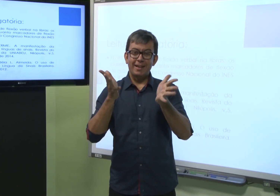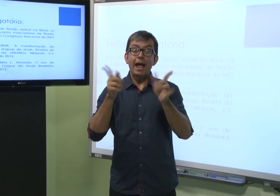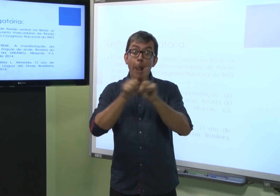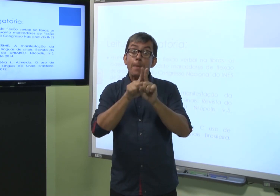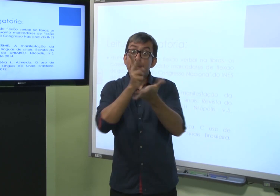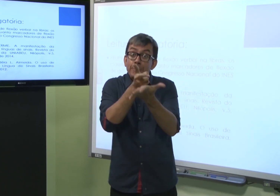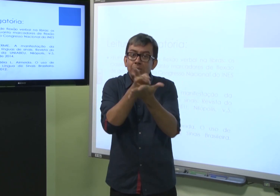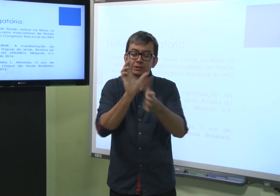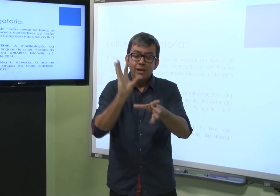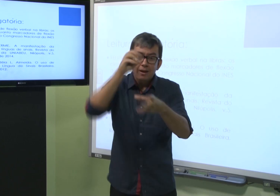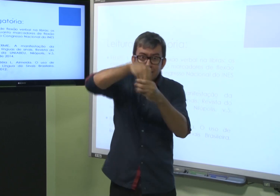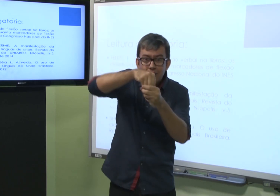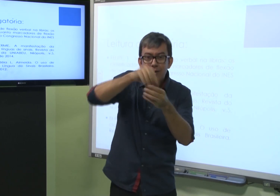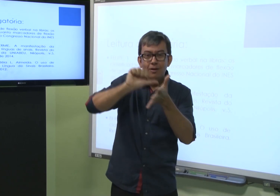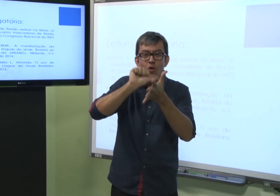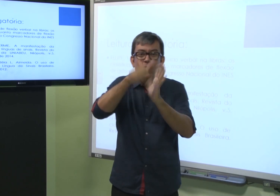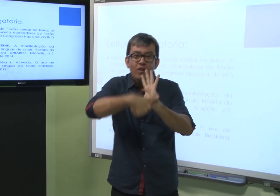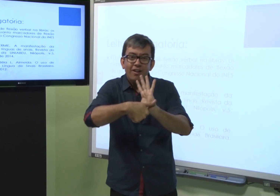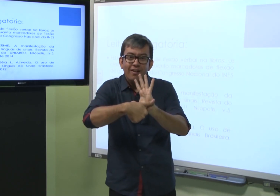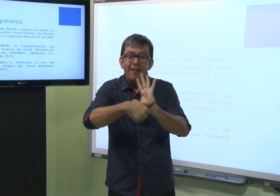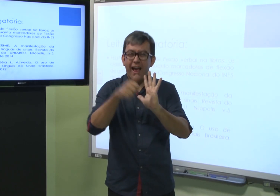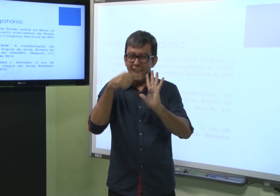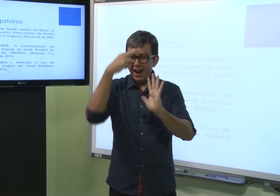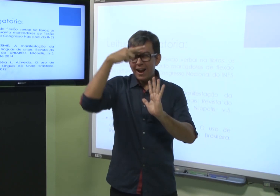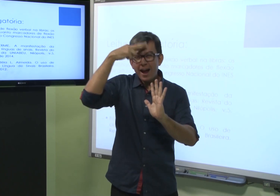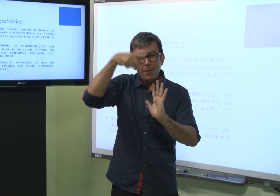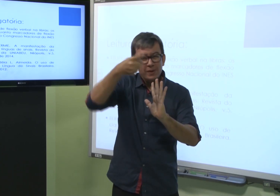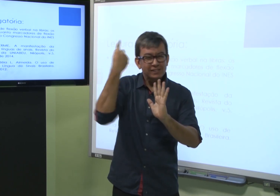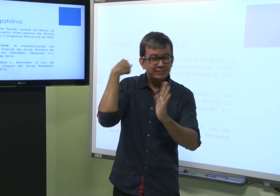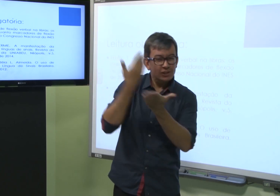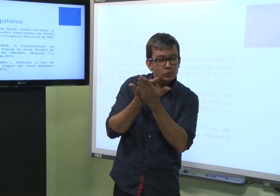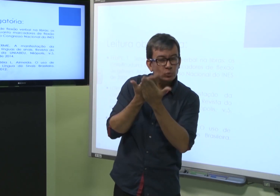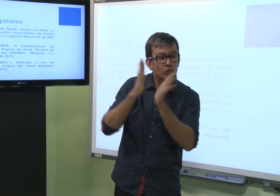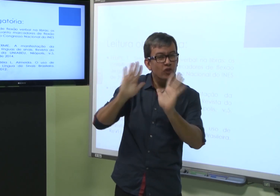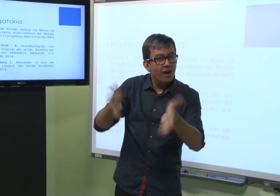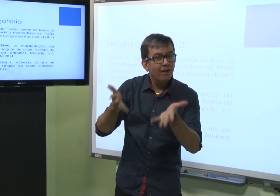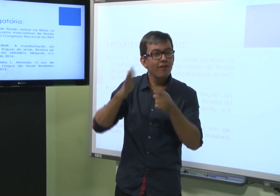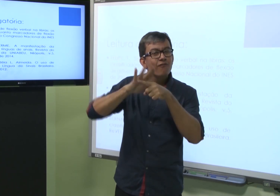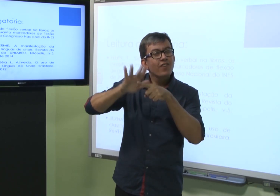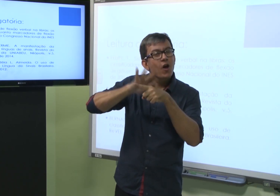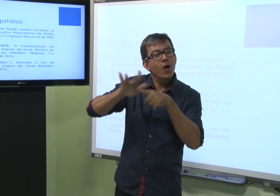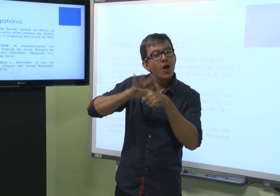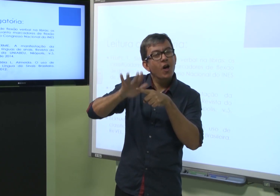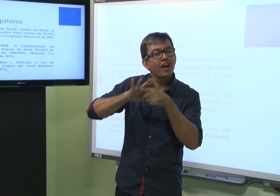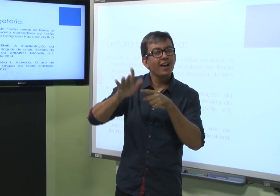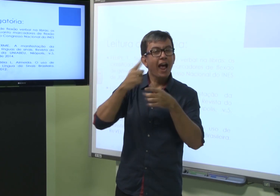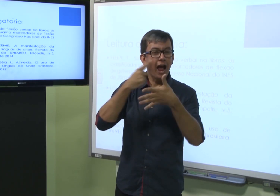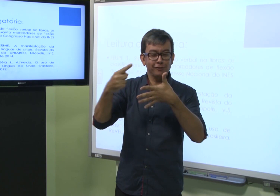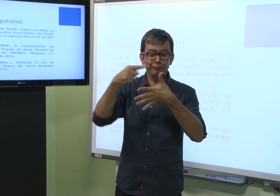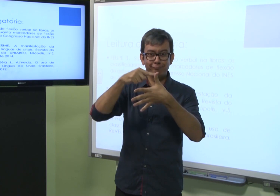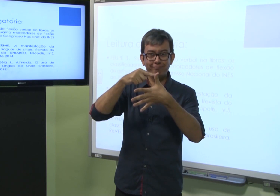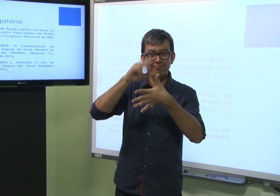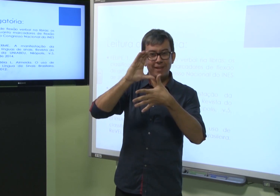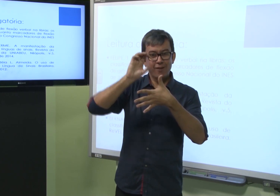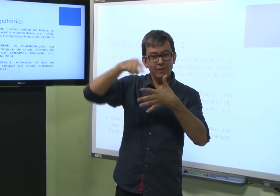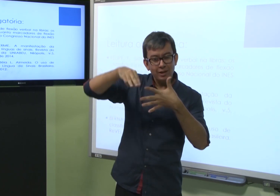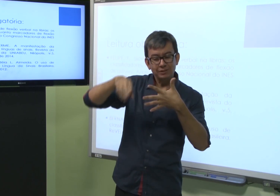que ocorre. Lembra que eu já expliquei para vocês sobre a fonologia, que tem